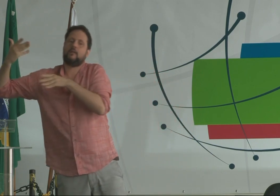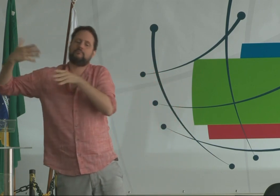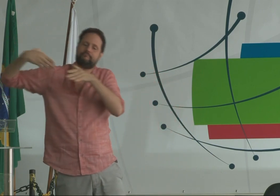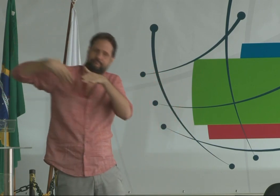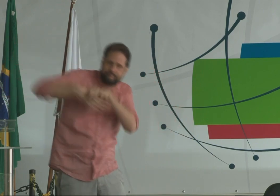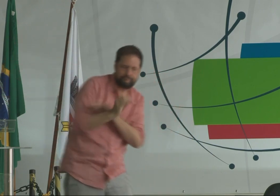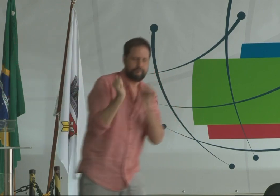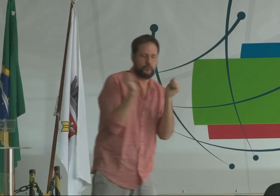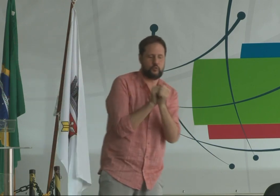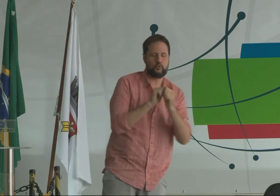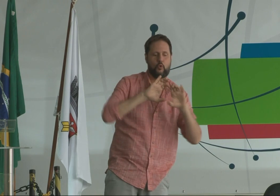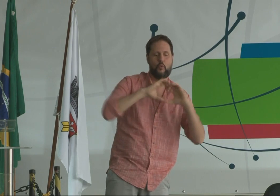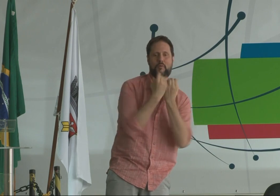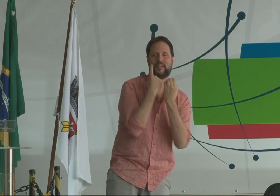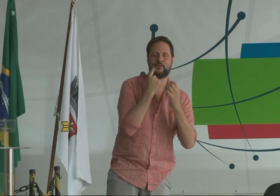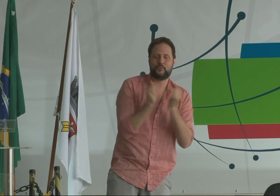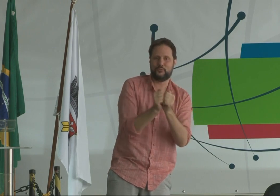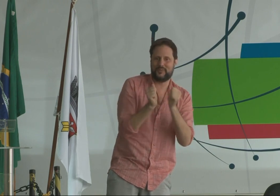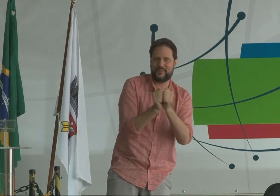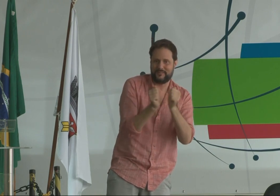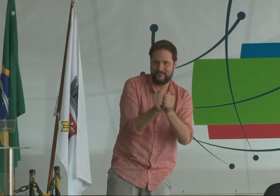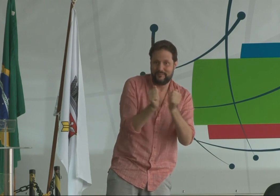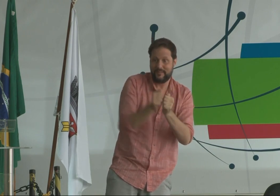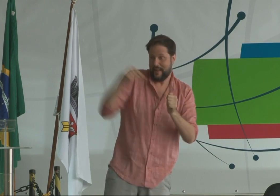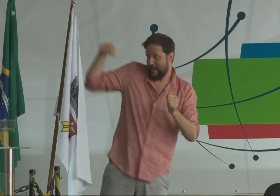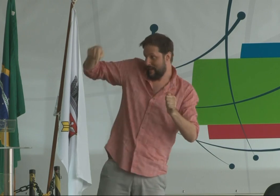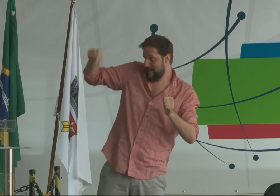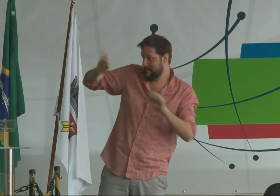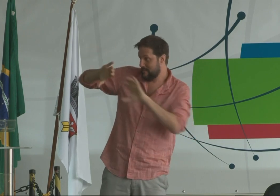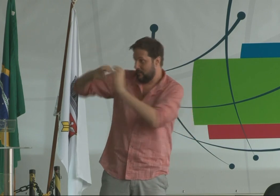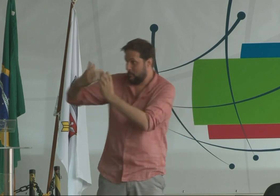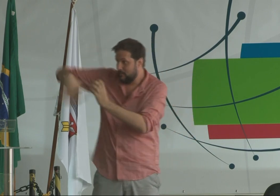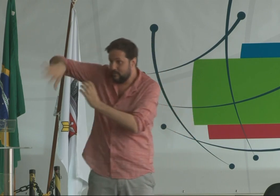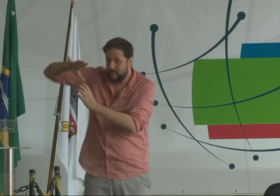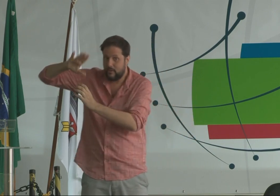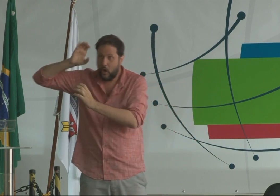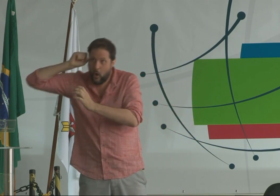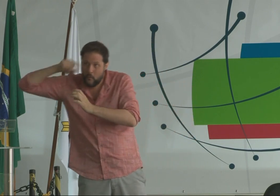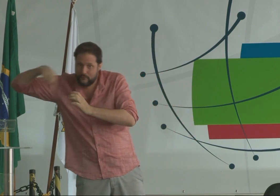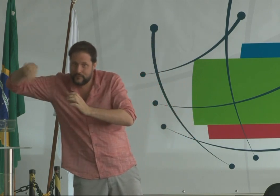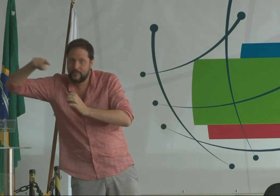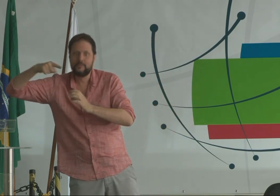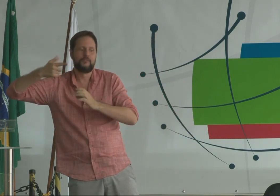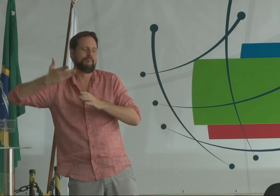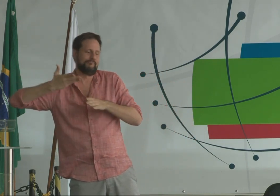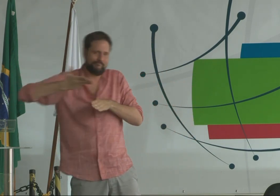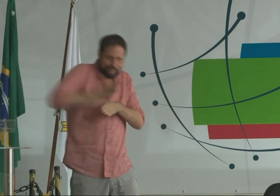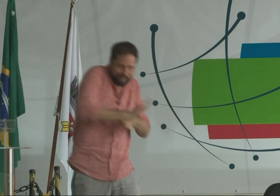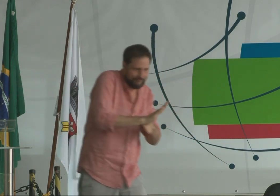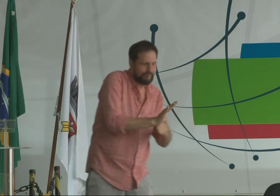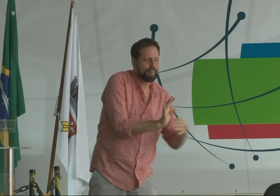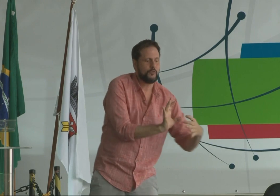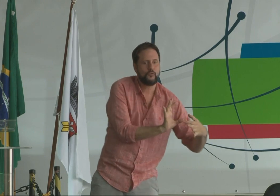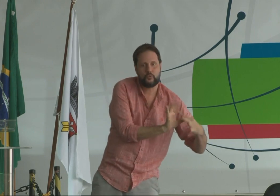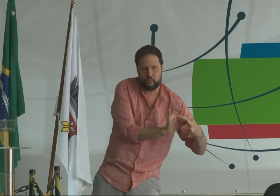pesquisar e foram pensando nessa ideia. Então, a comunidade, junto com outros profissionais do meio da academia, começaram essa discussão, e esses